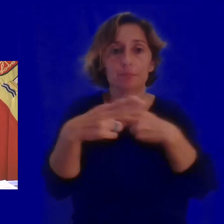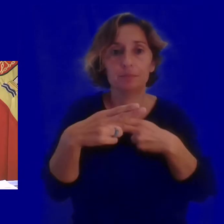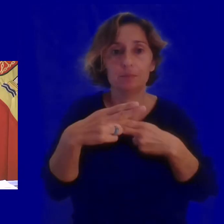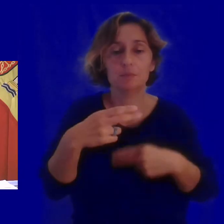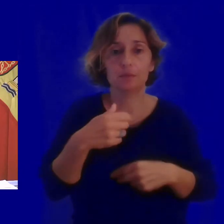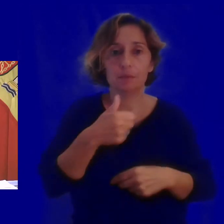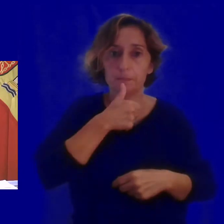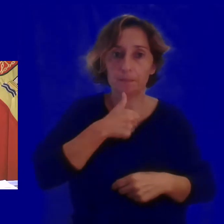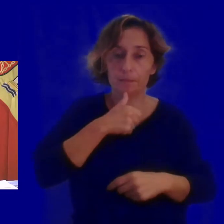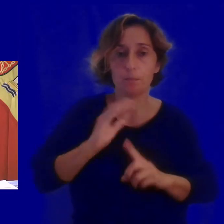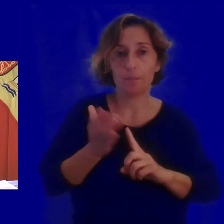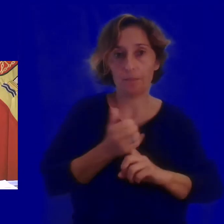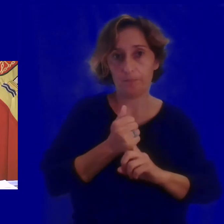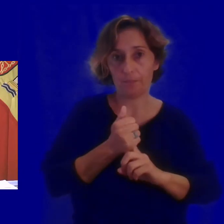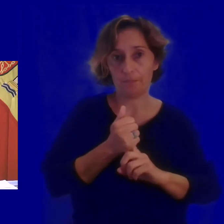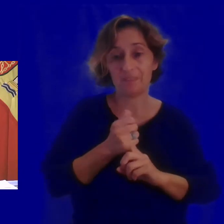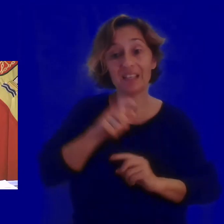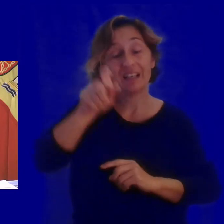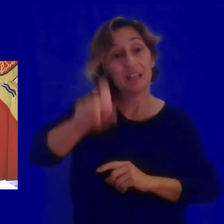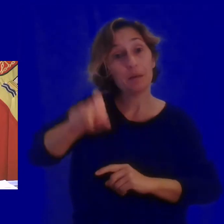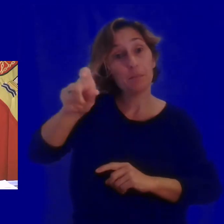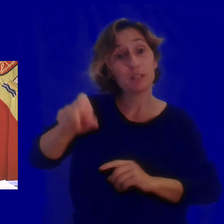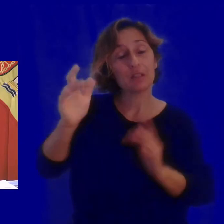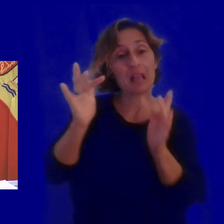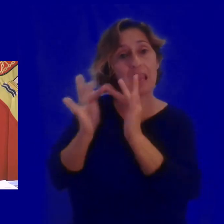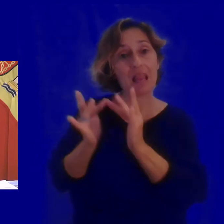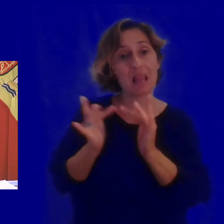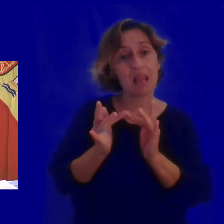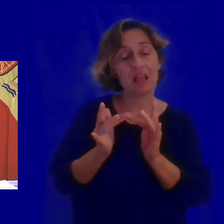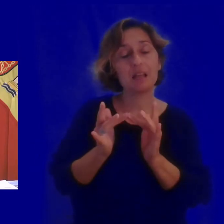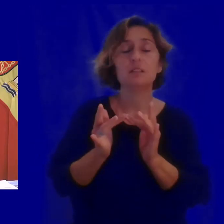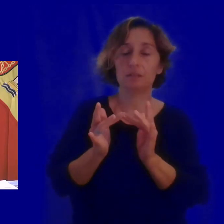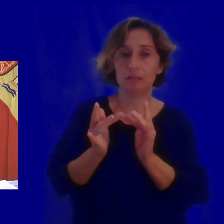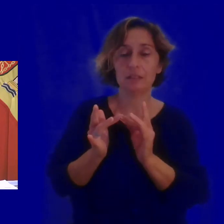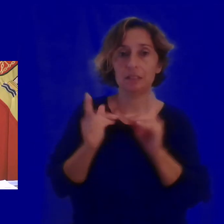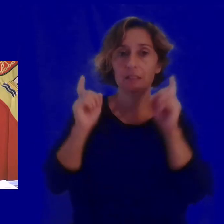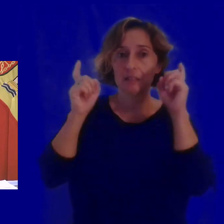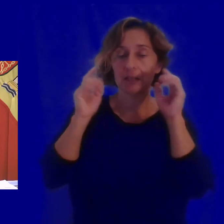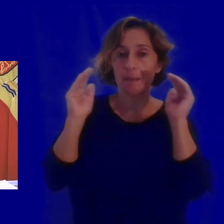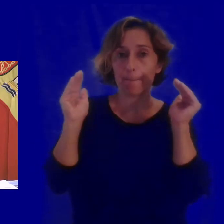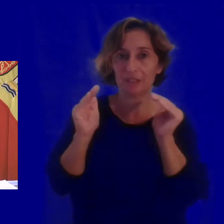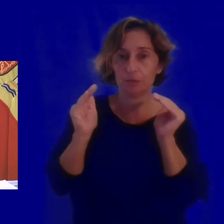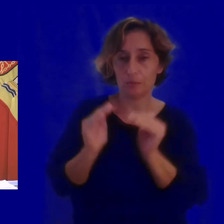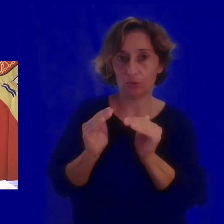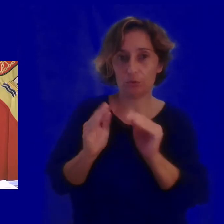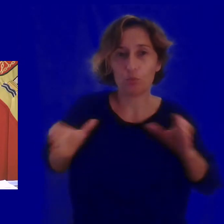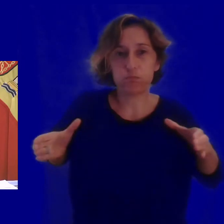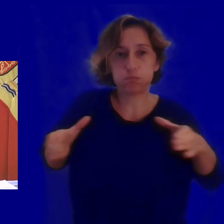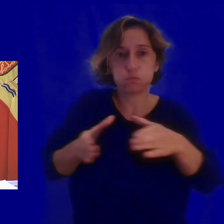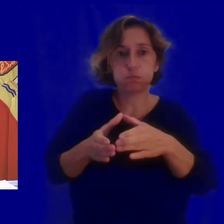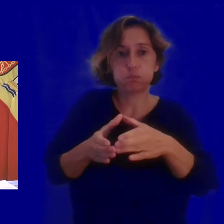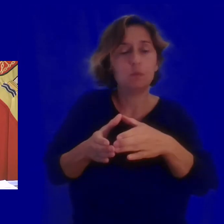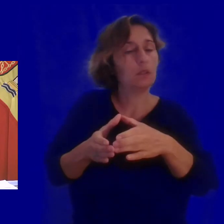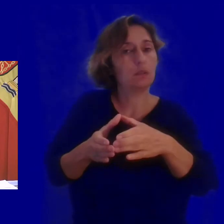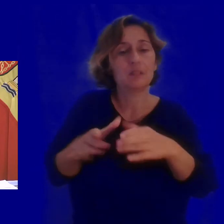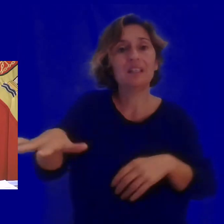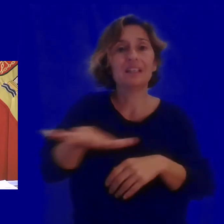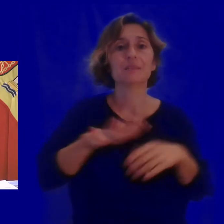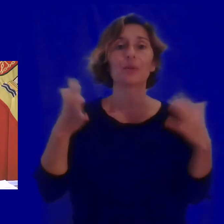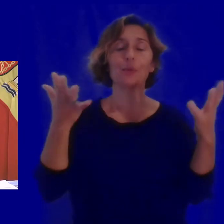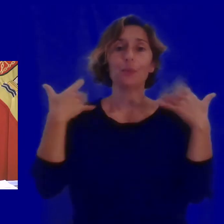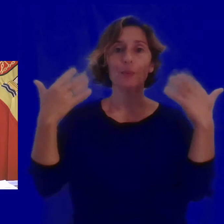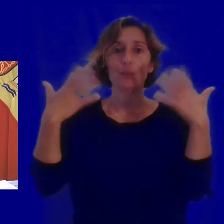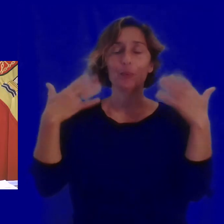fundamental reducir el número de personas con las que nos relacionamos, no agruparnos, elegir espacios al aire libre